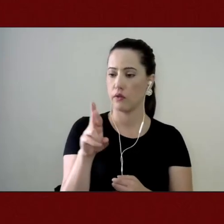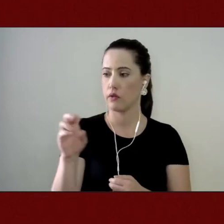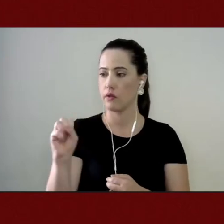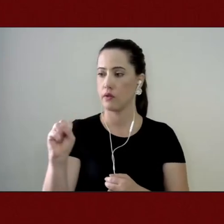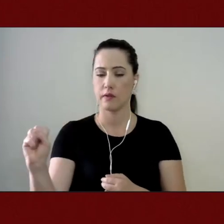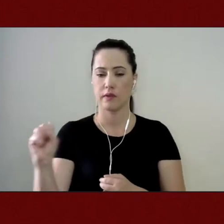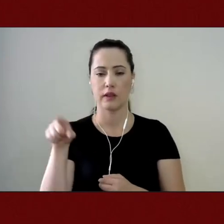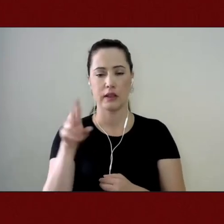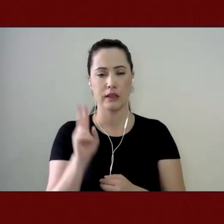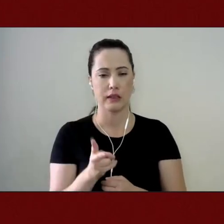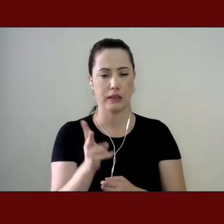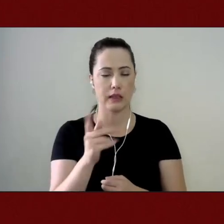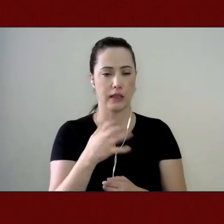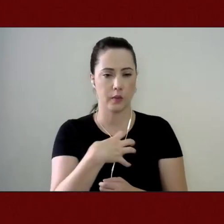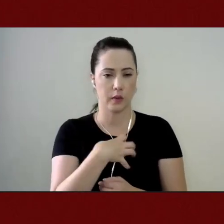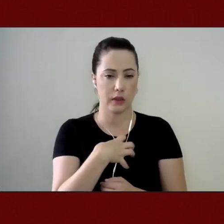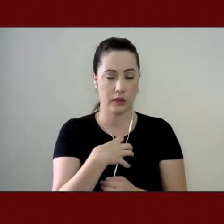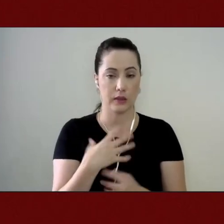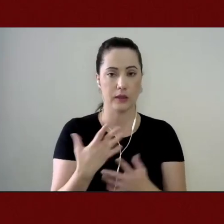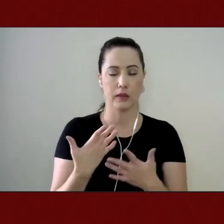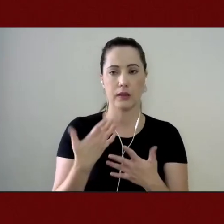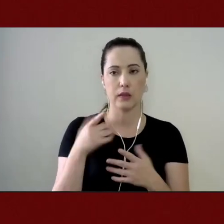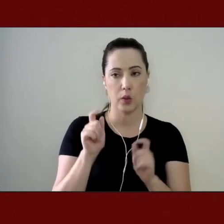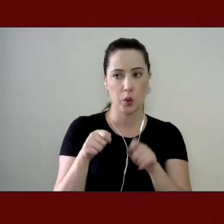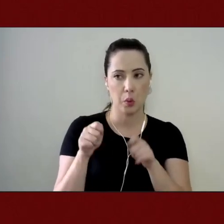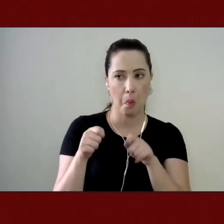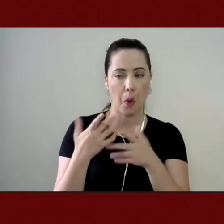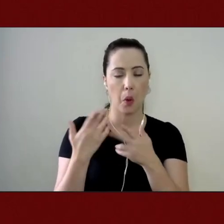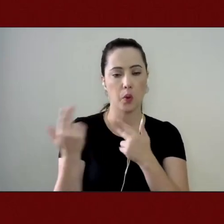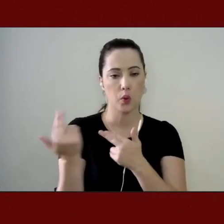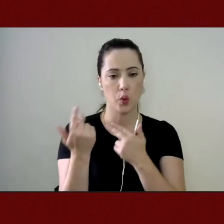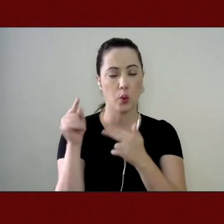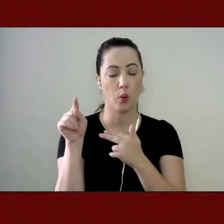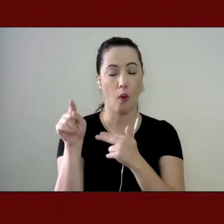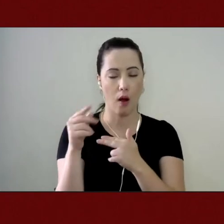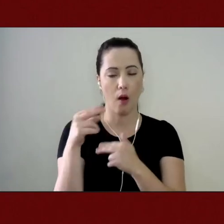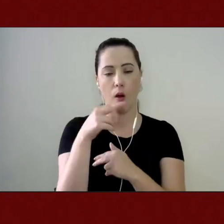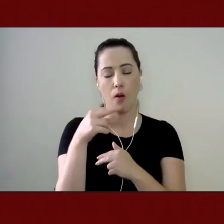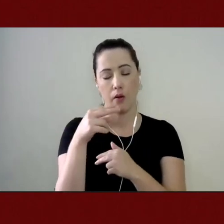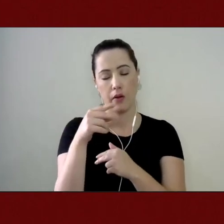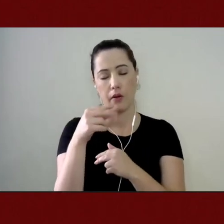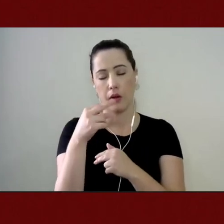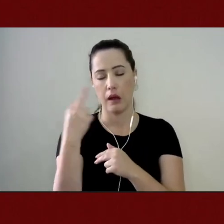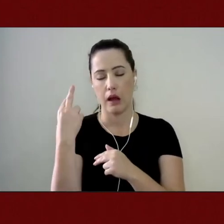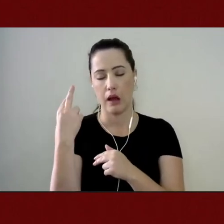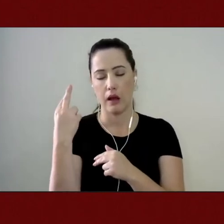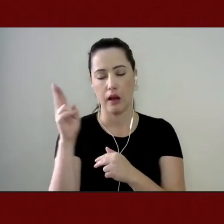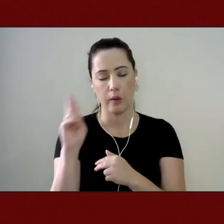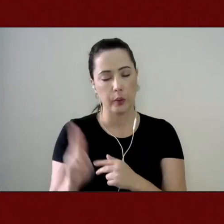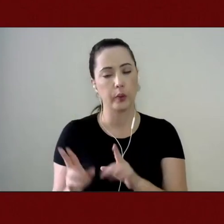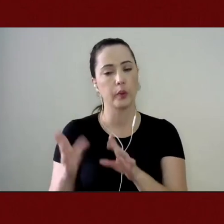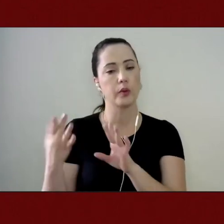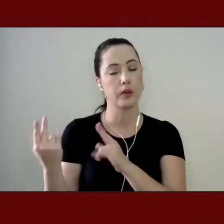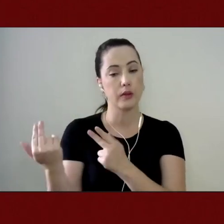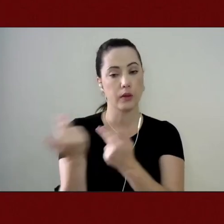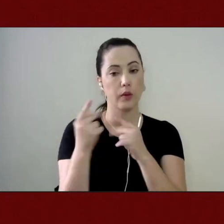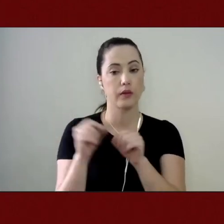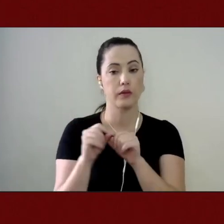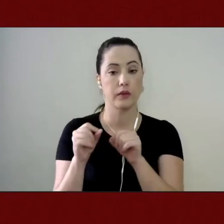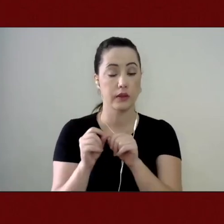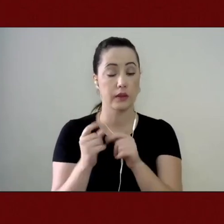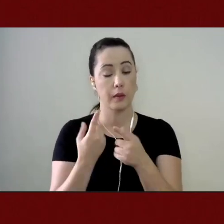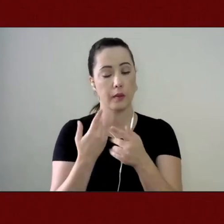militares e tecnocratas brasileiros, interessados em tudo aquilo que pode contribuir para acelerar a modernização do